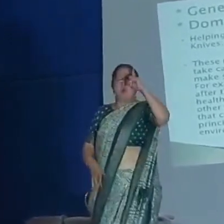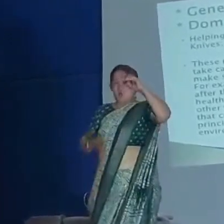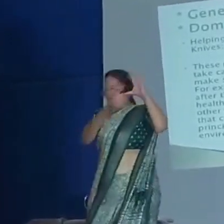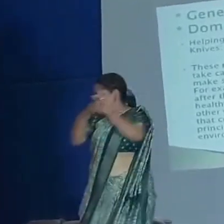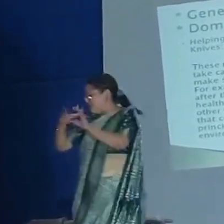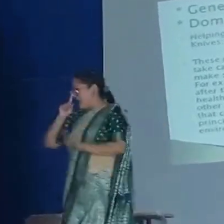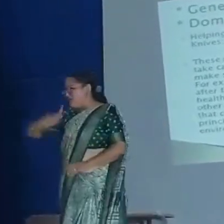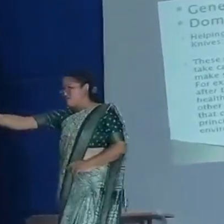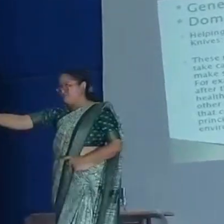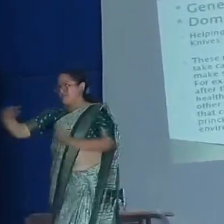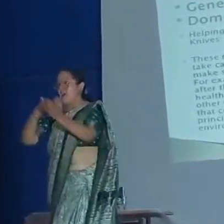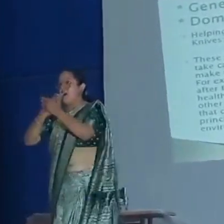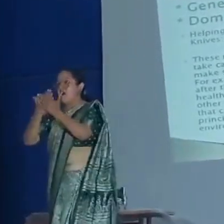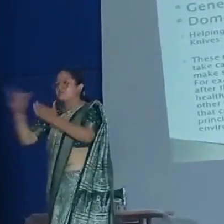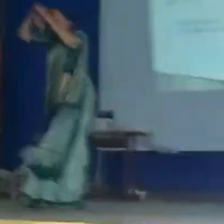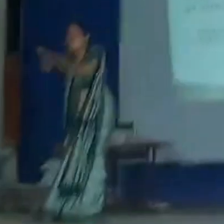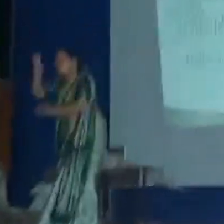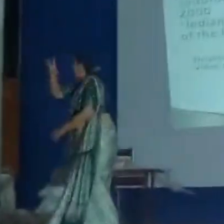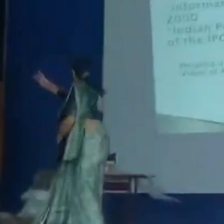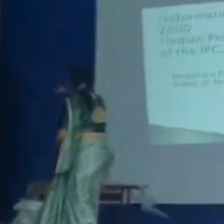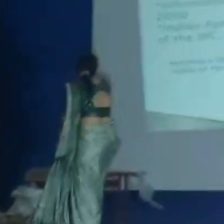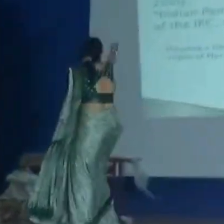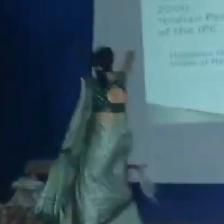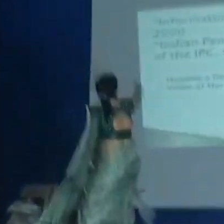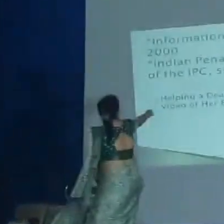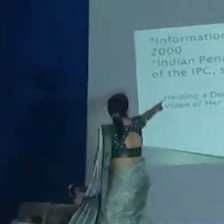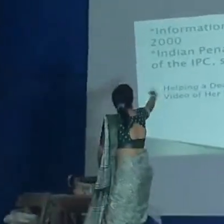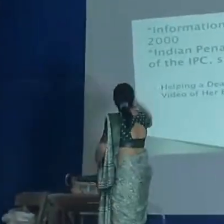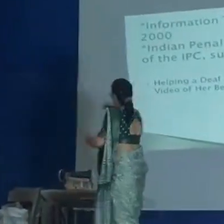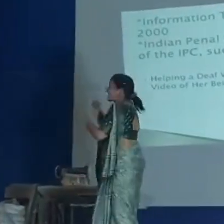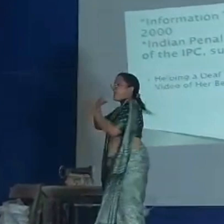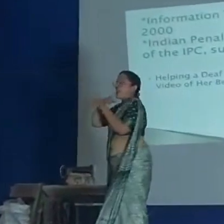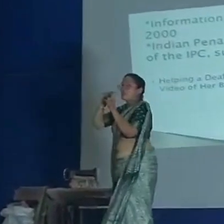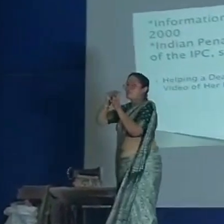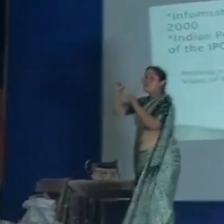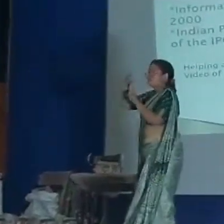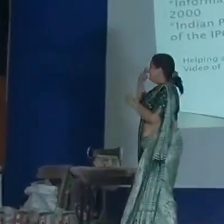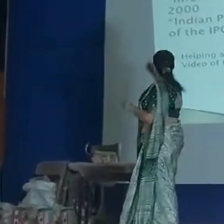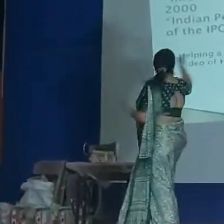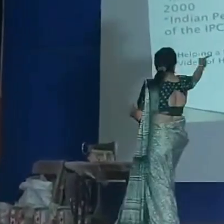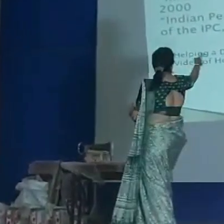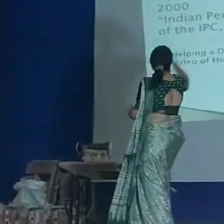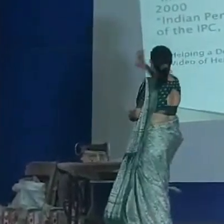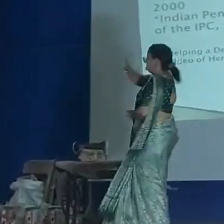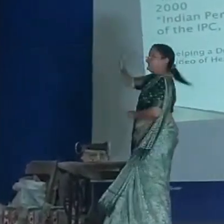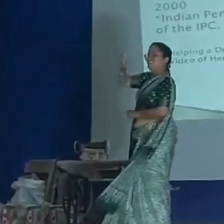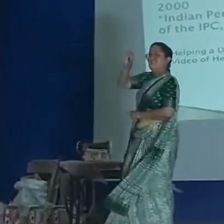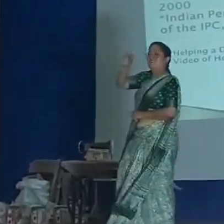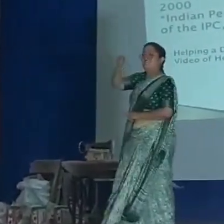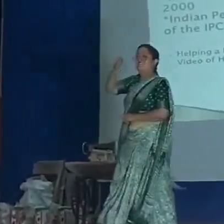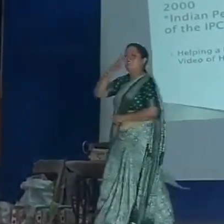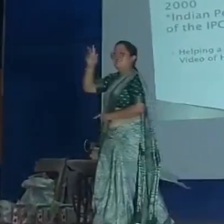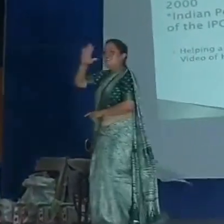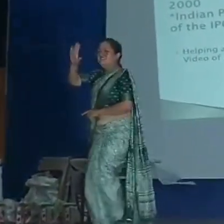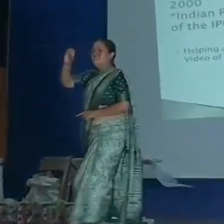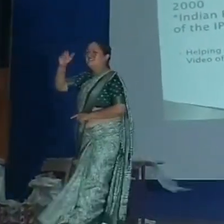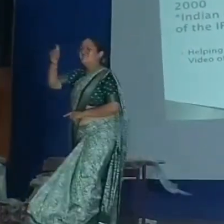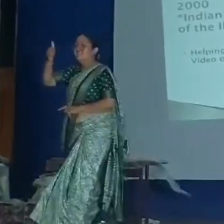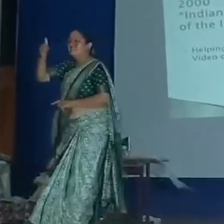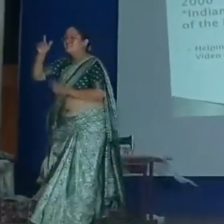अगर सच में उसकी वो वीडियो कॉल पे कपड़े वगैरह उतरवा रहे हैं, अगर ऐसा भी कुछ आपके साथ होता है तो इसके तहत आप जा सकते हो।